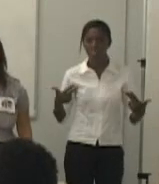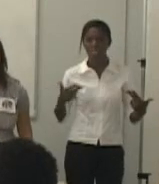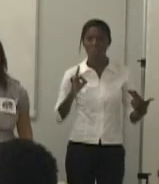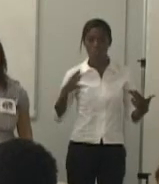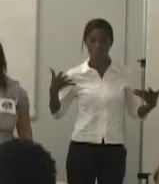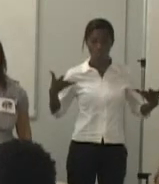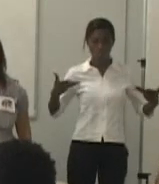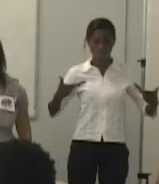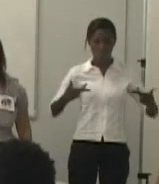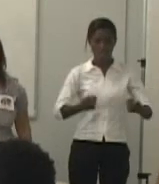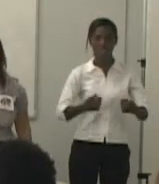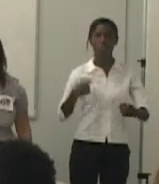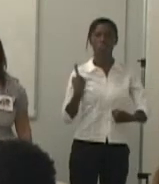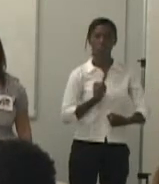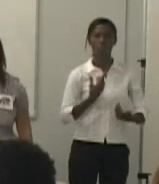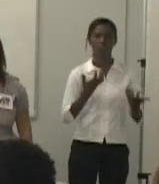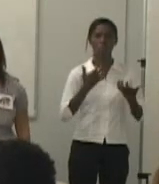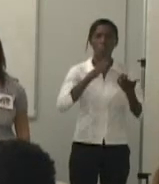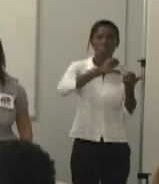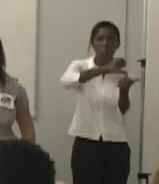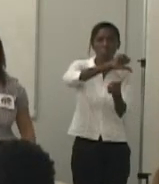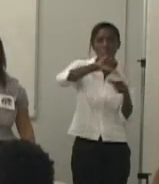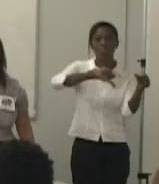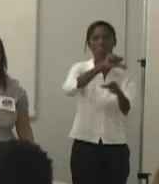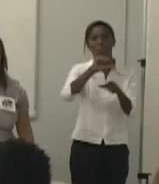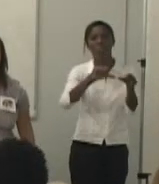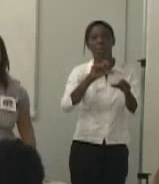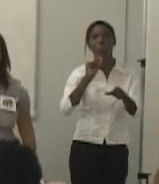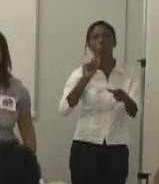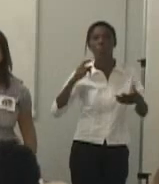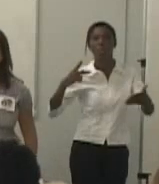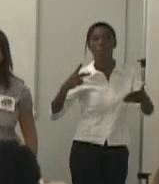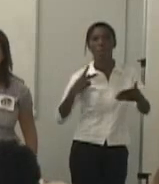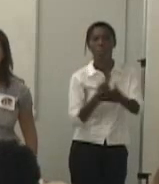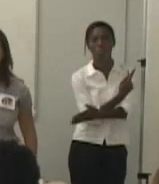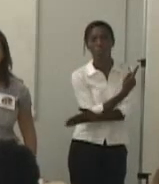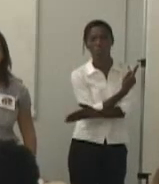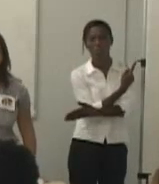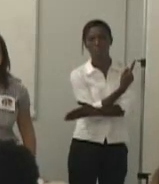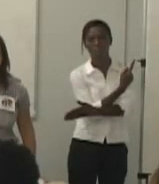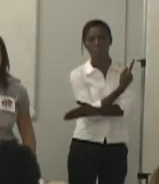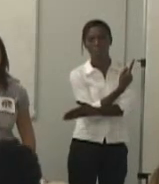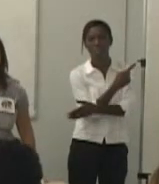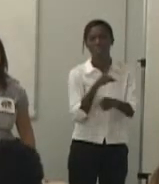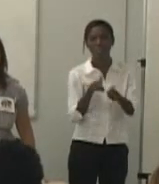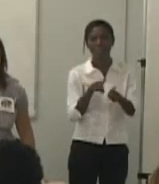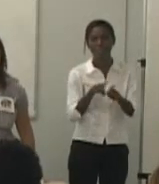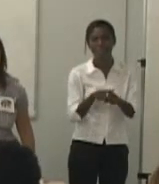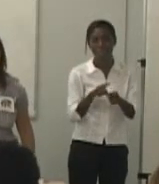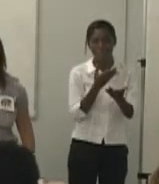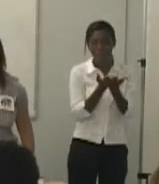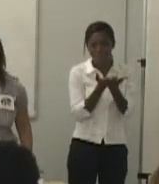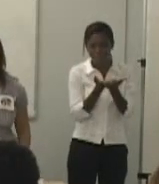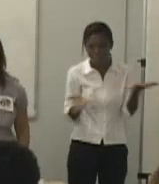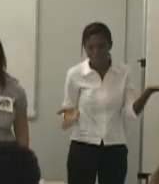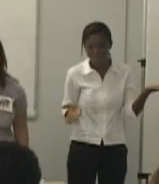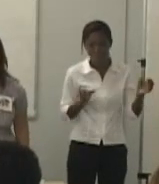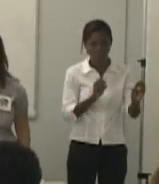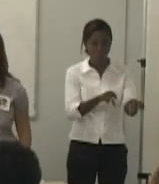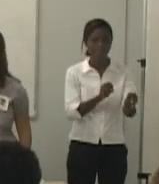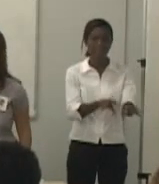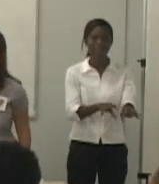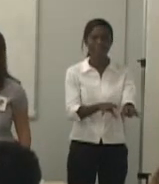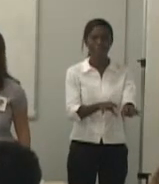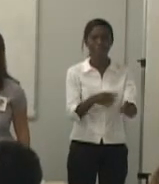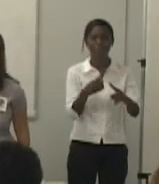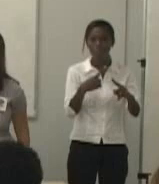qualidade nós queremos mudar é o que vem acontecendo com relação à precarização do ensino é por isso